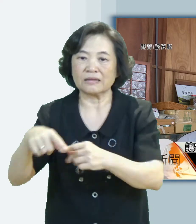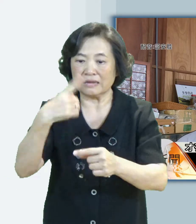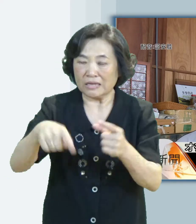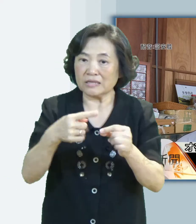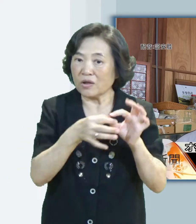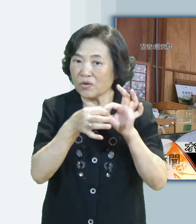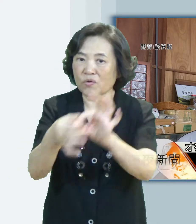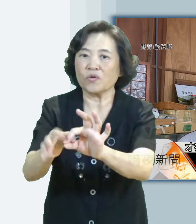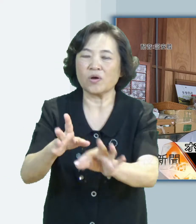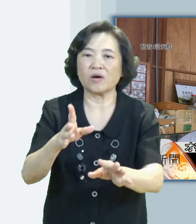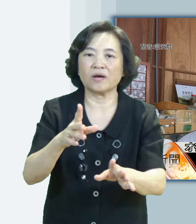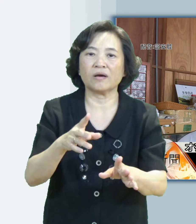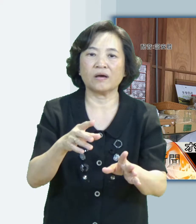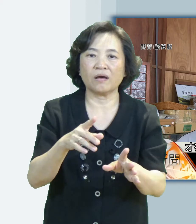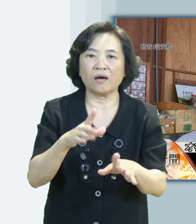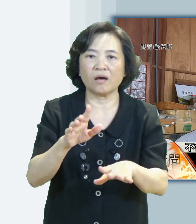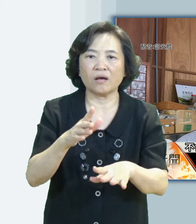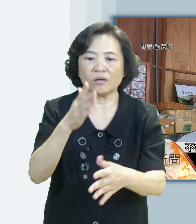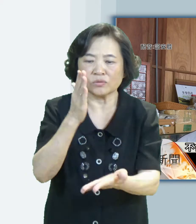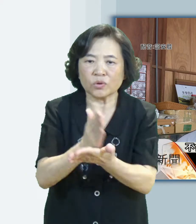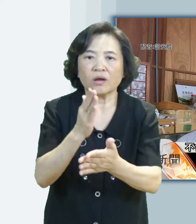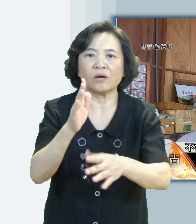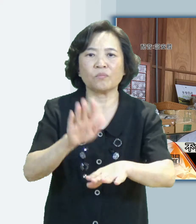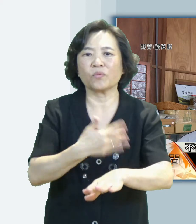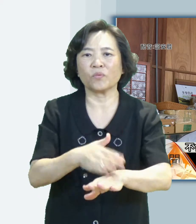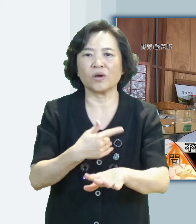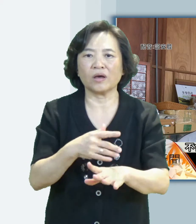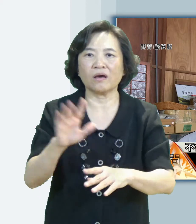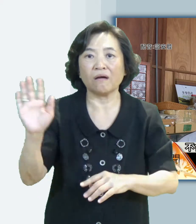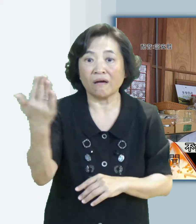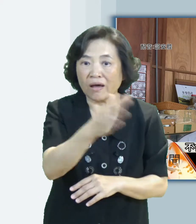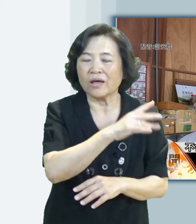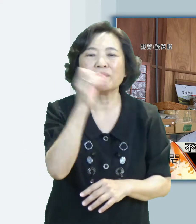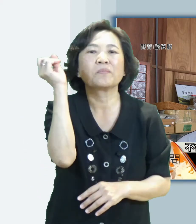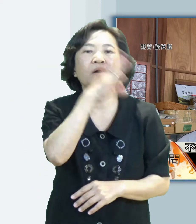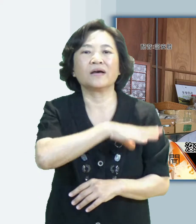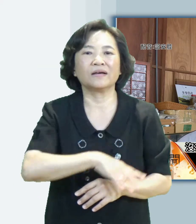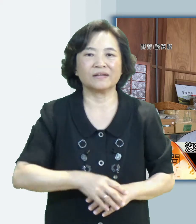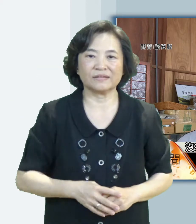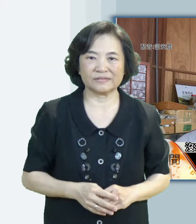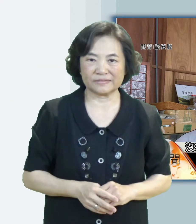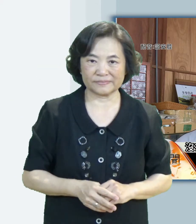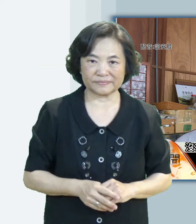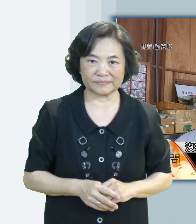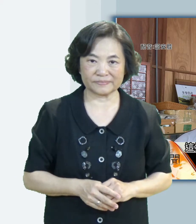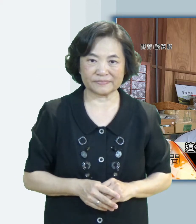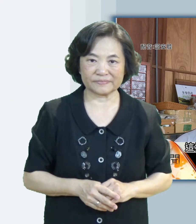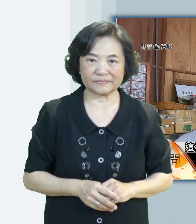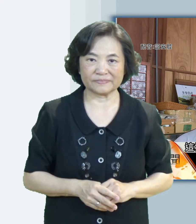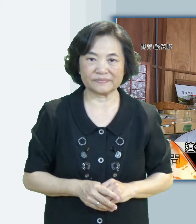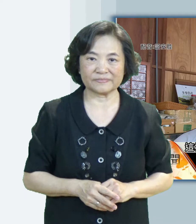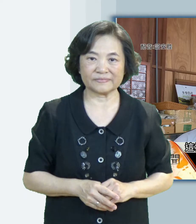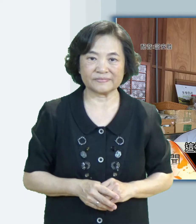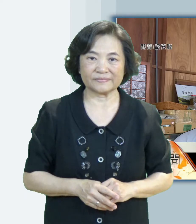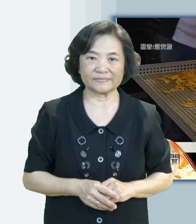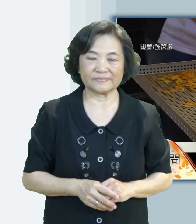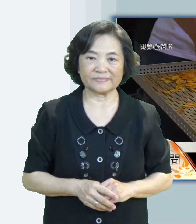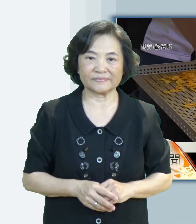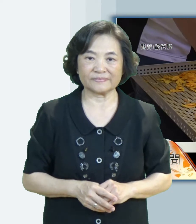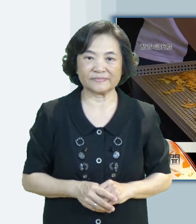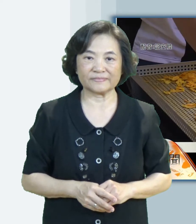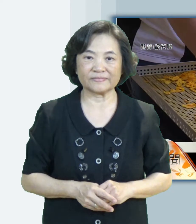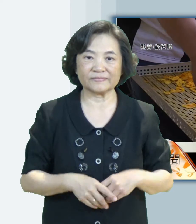来。啊，漳州发土讲吼，唔会讲有诶时间吼，有啊无诶时间就无，安尼都会囤货安